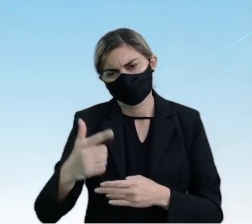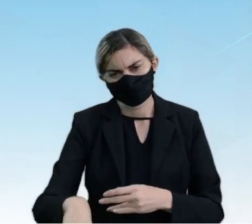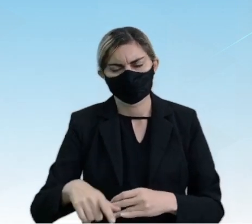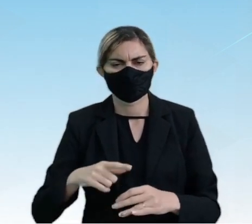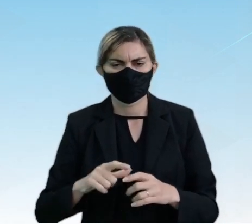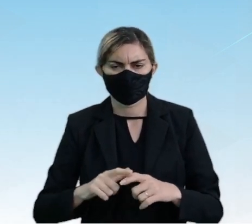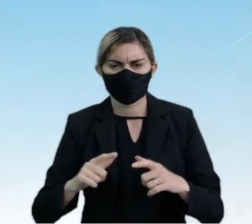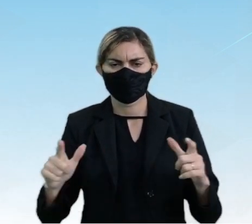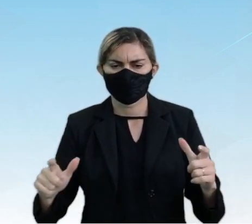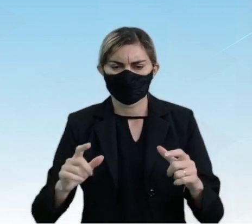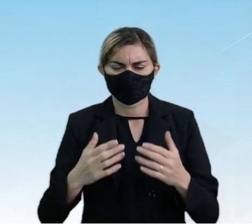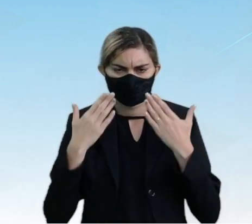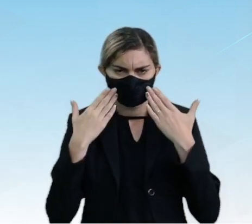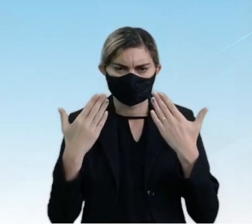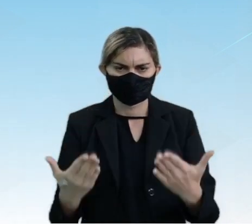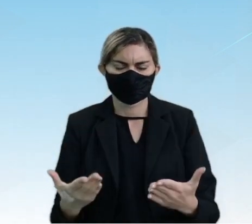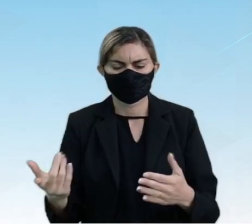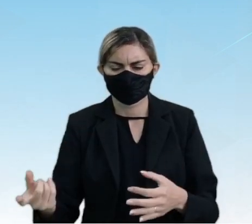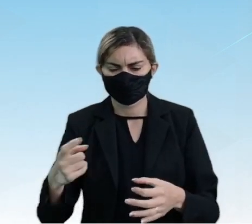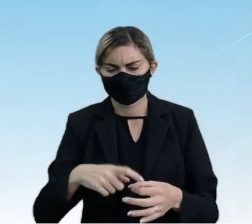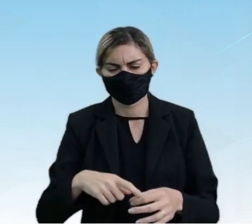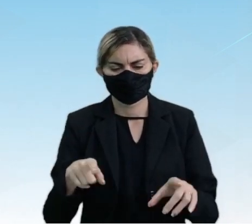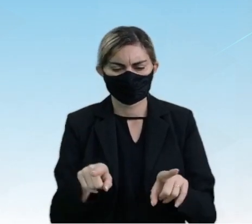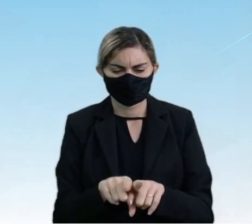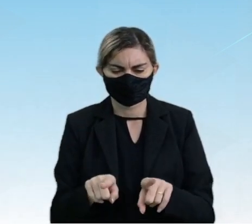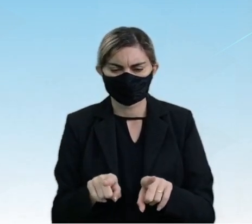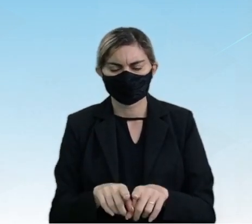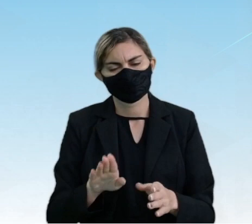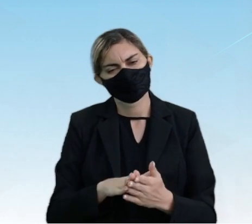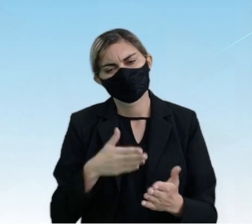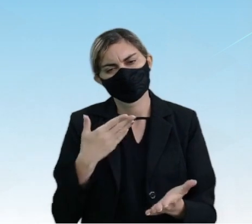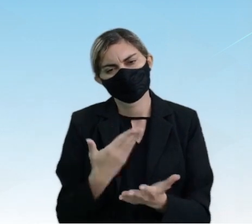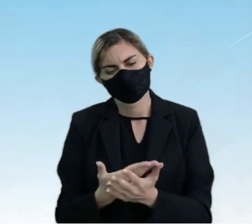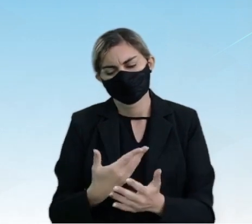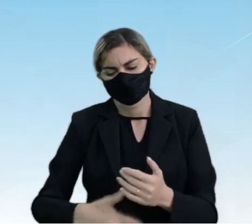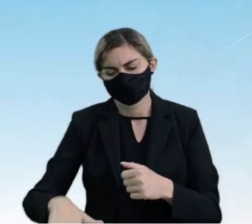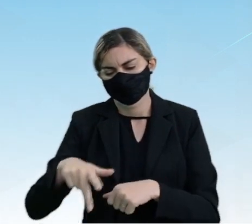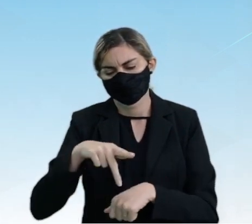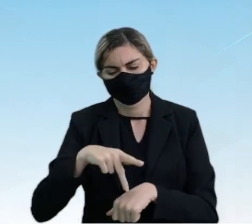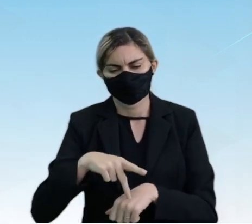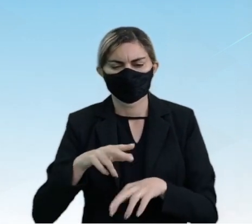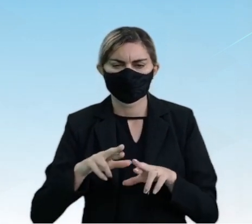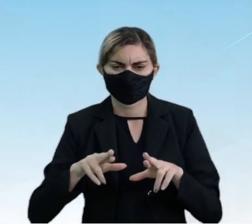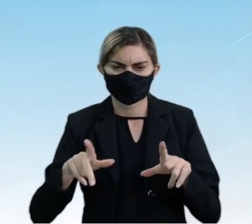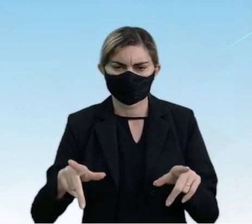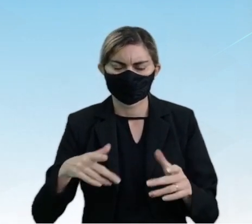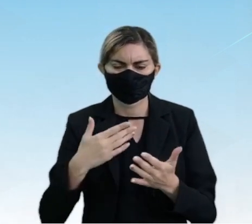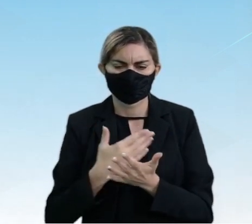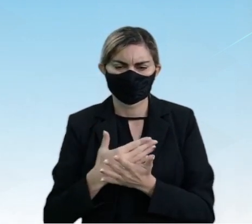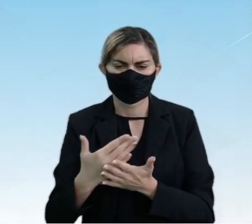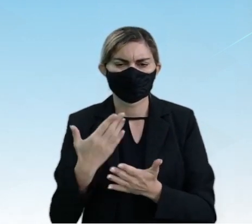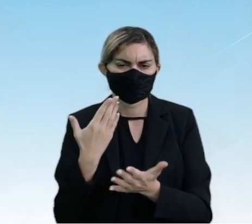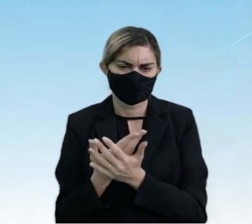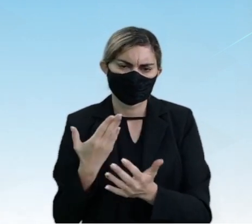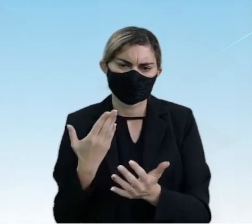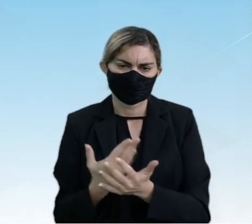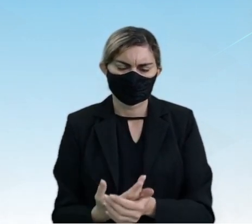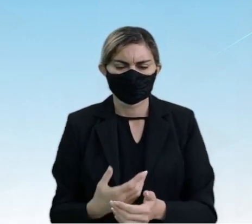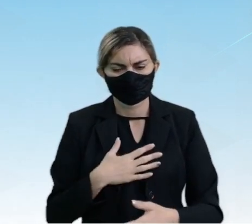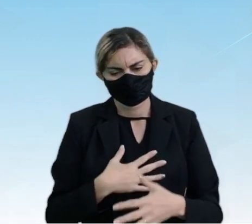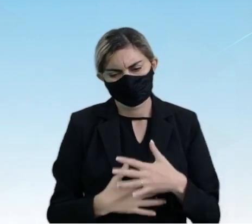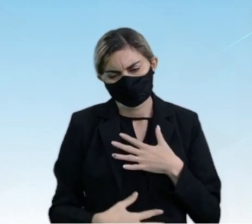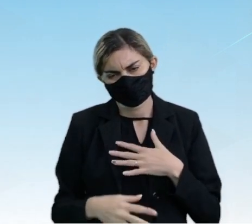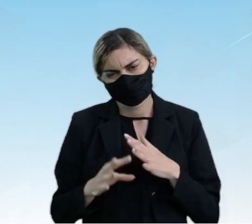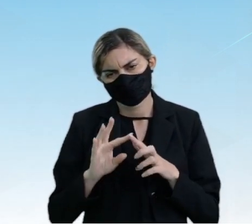mais de destaque. E aí vieram também as escolas de países diferentes e começaram a estudar a ginástica enquanto cultura